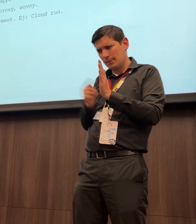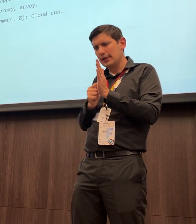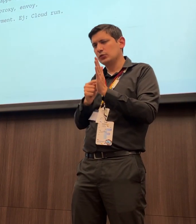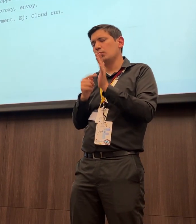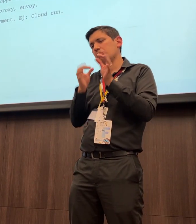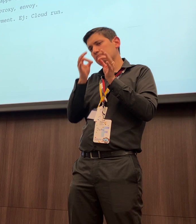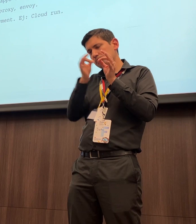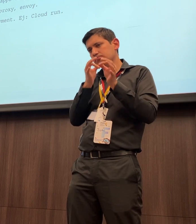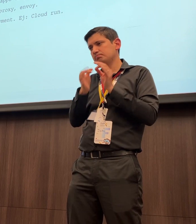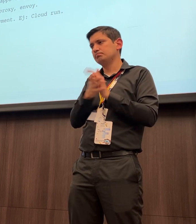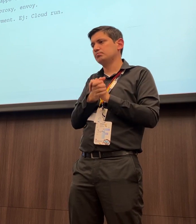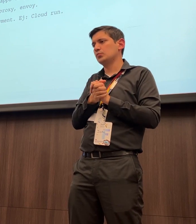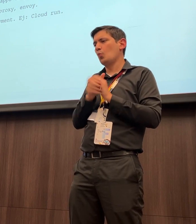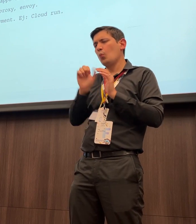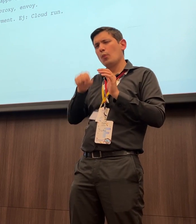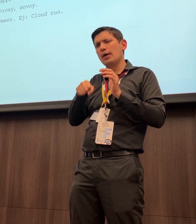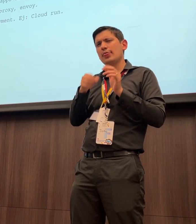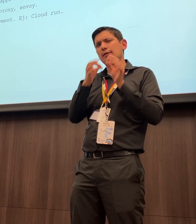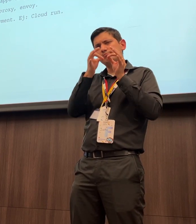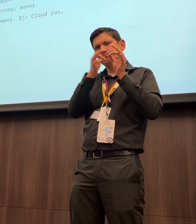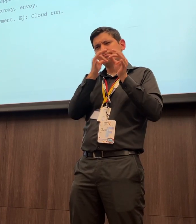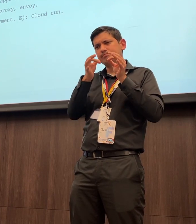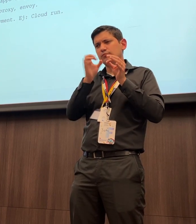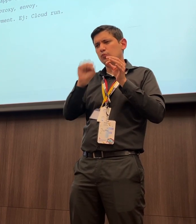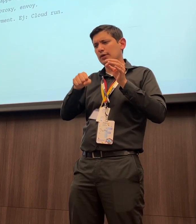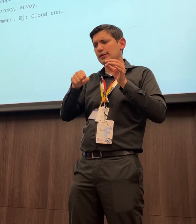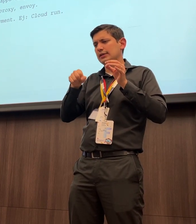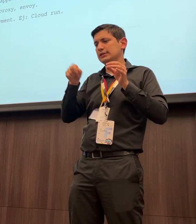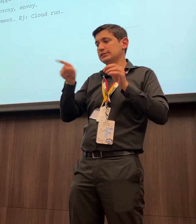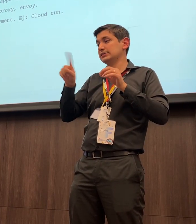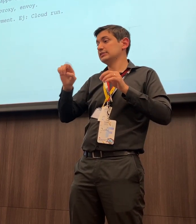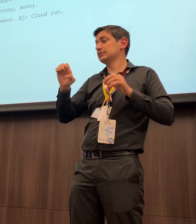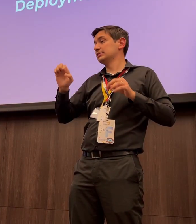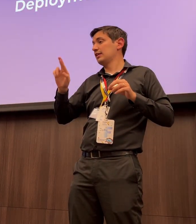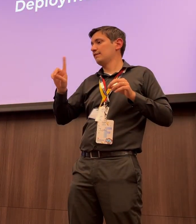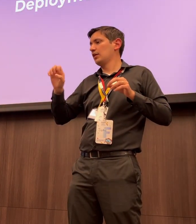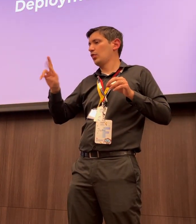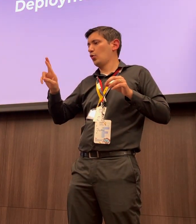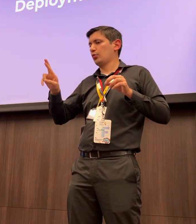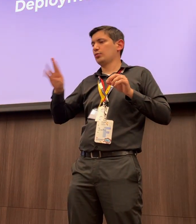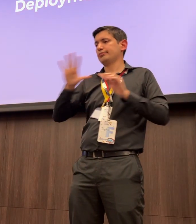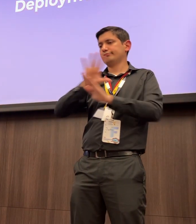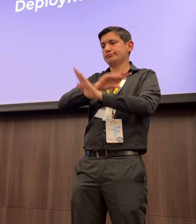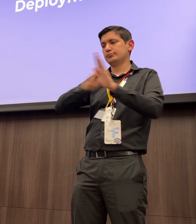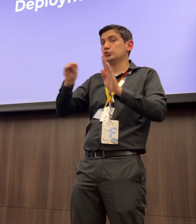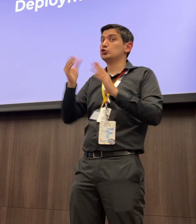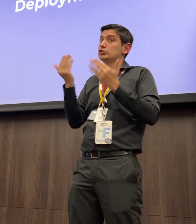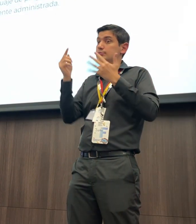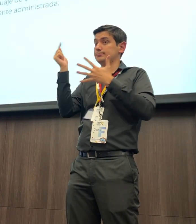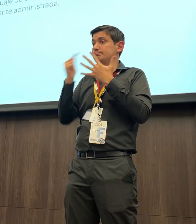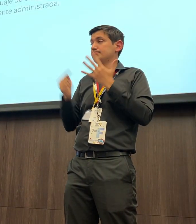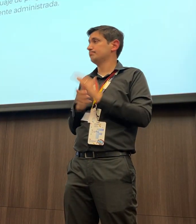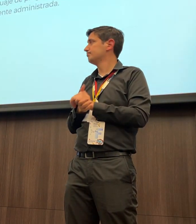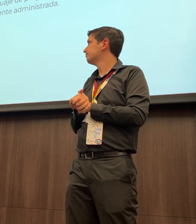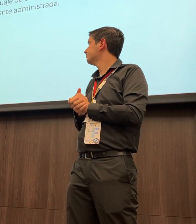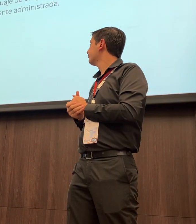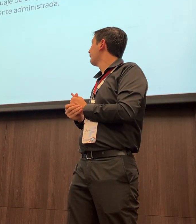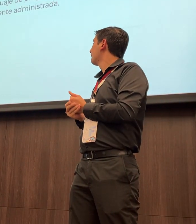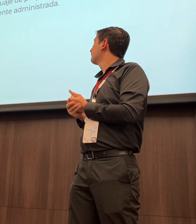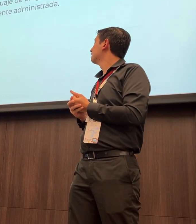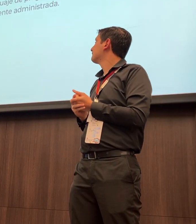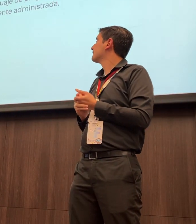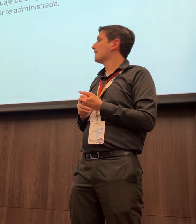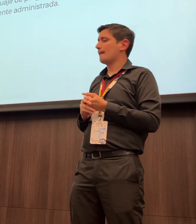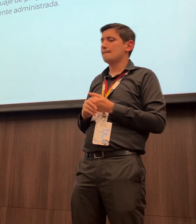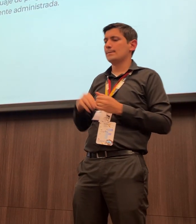Google para poder deployar el servidor y obviamente obtener otros beneficios también. Entonces,